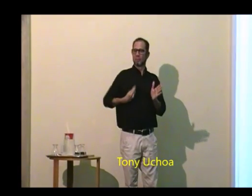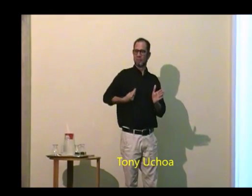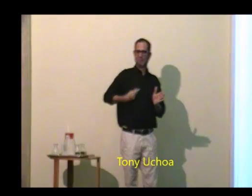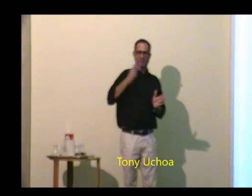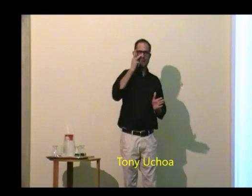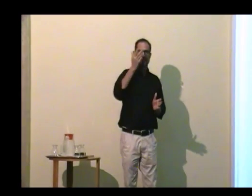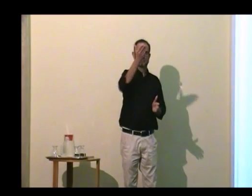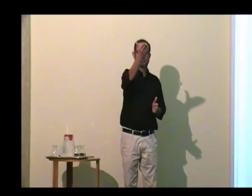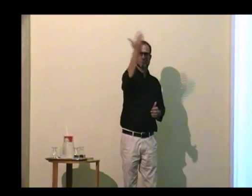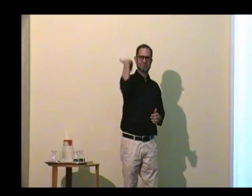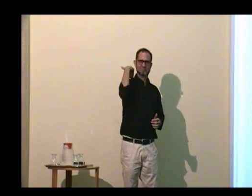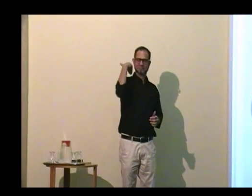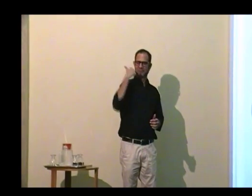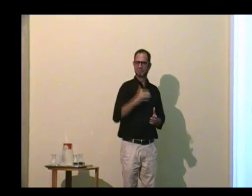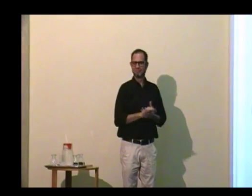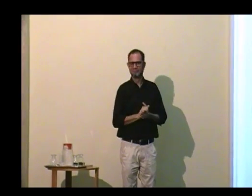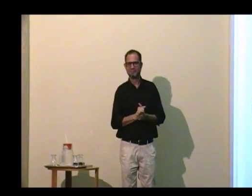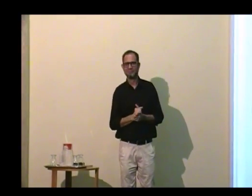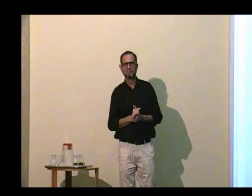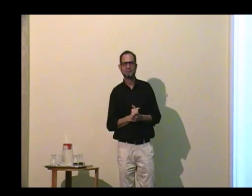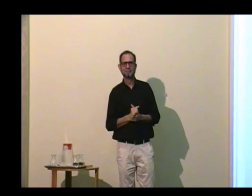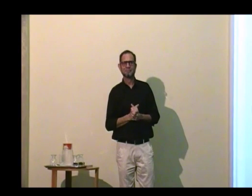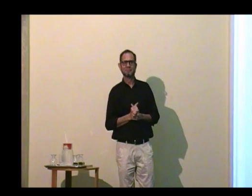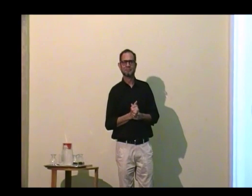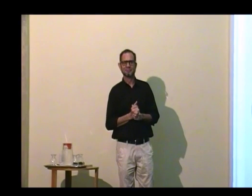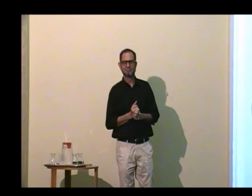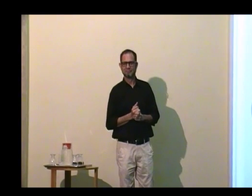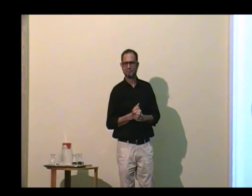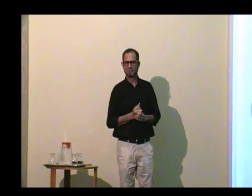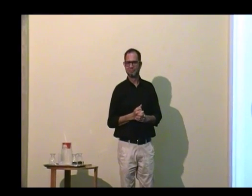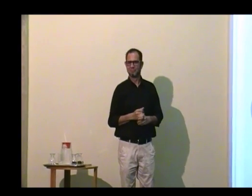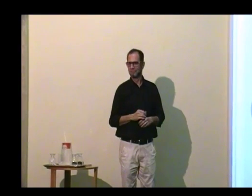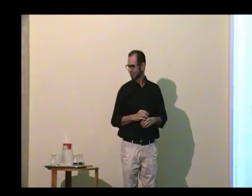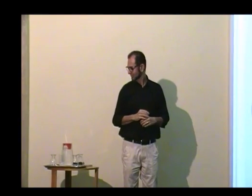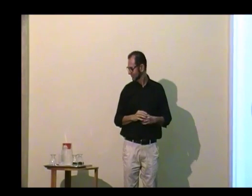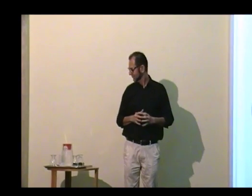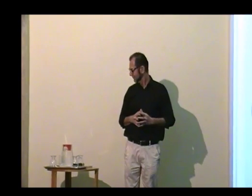Boa noite para todo mundo, os que estão presentes. A Karen está chegando ali também.